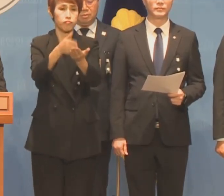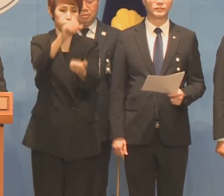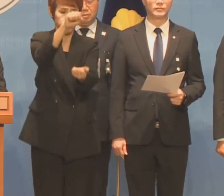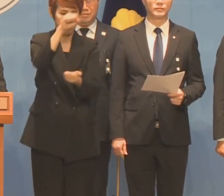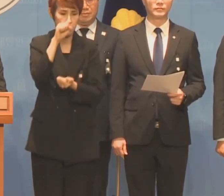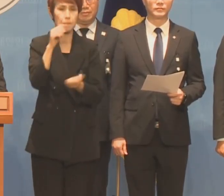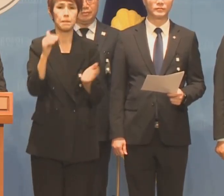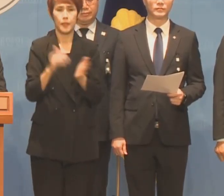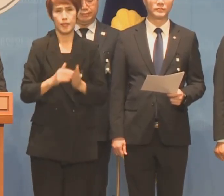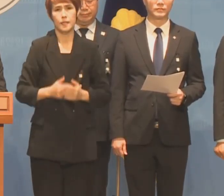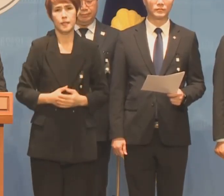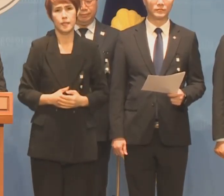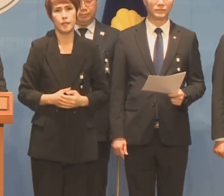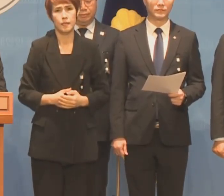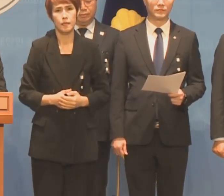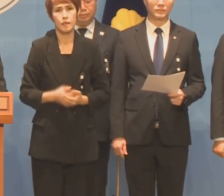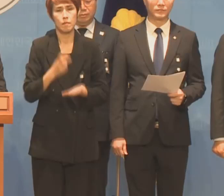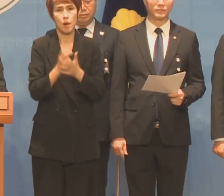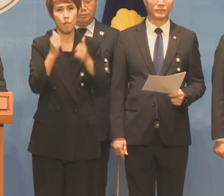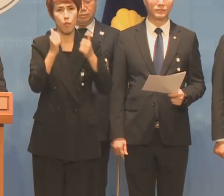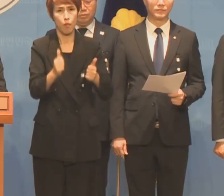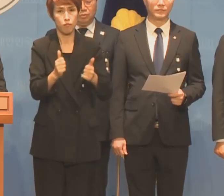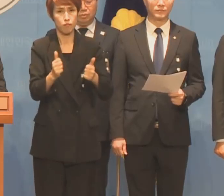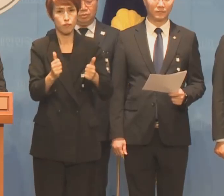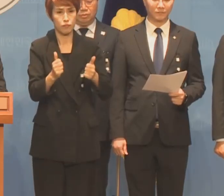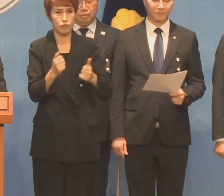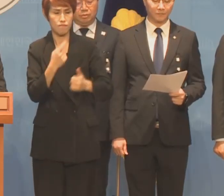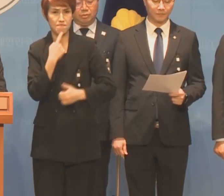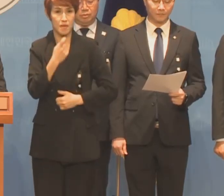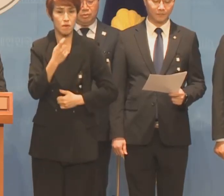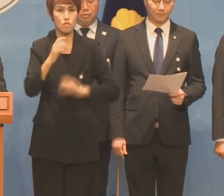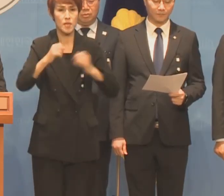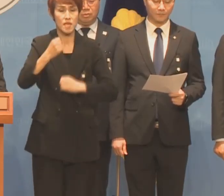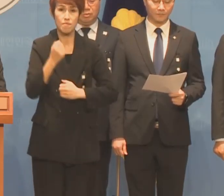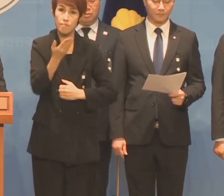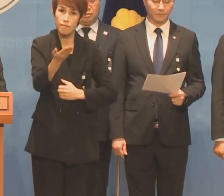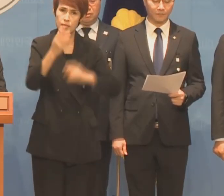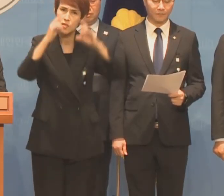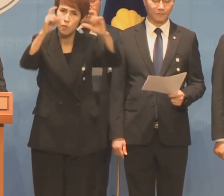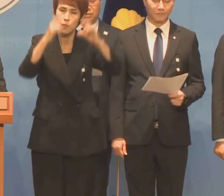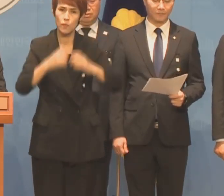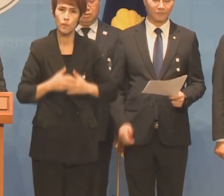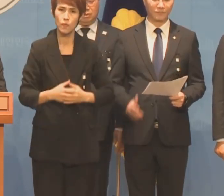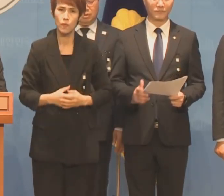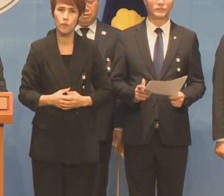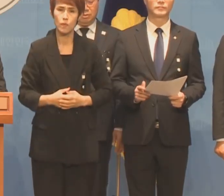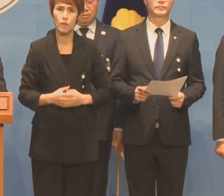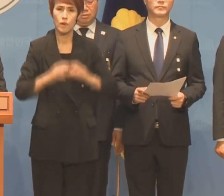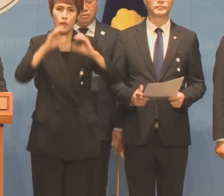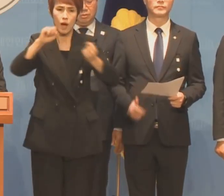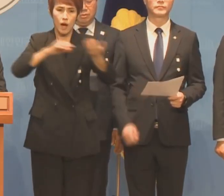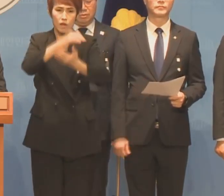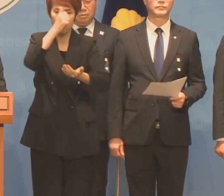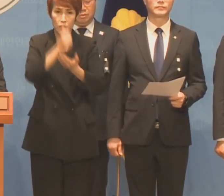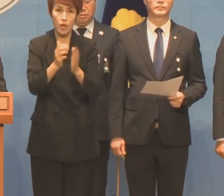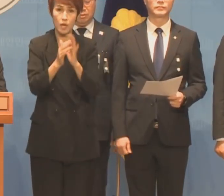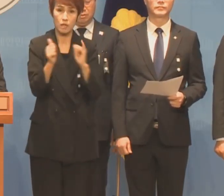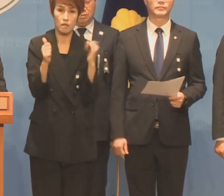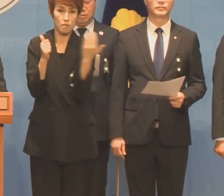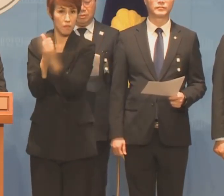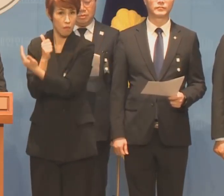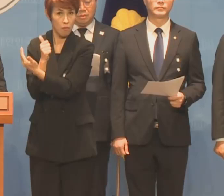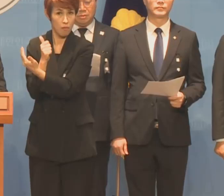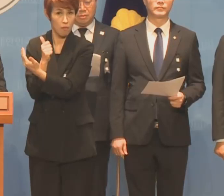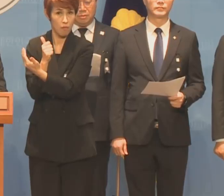것입니다. 사법부를 겁박하는 국민의힘에 경고합니다. 내란 범죄자를 비호하는